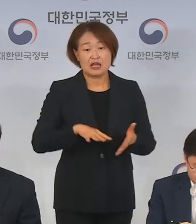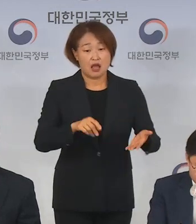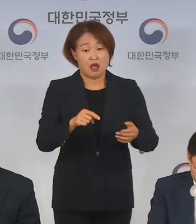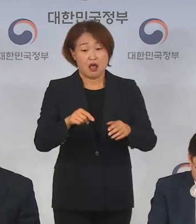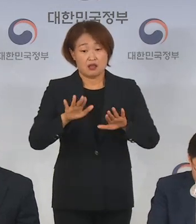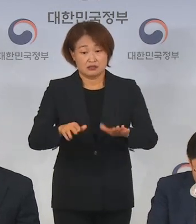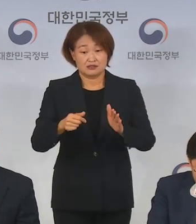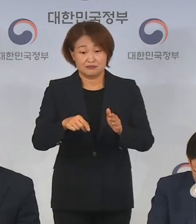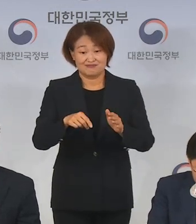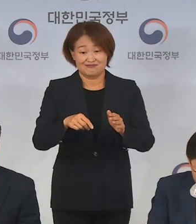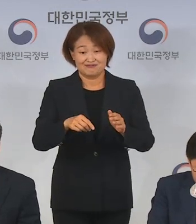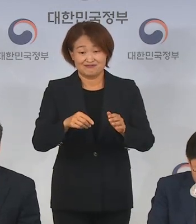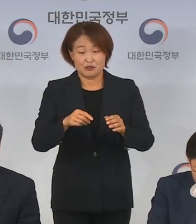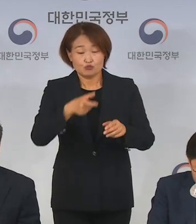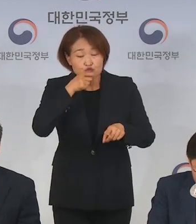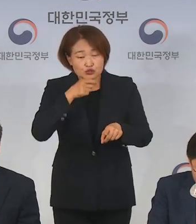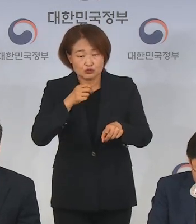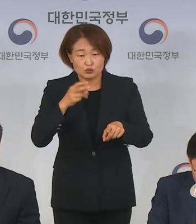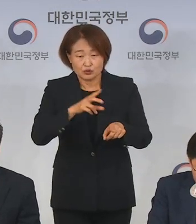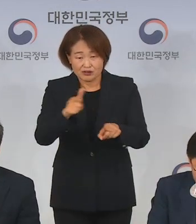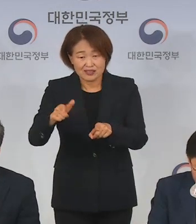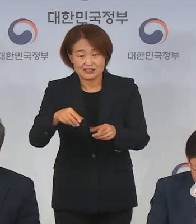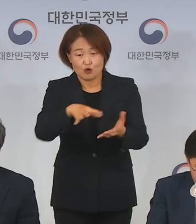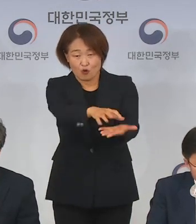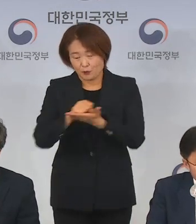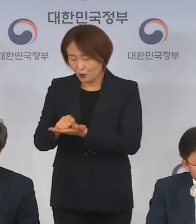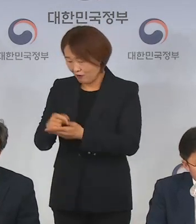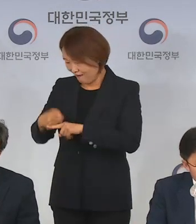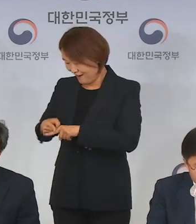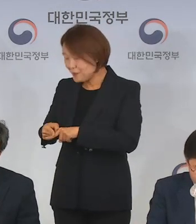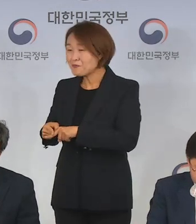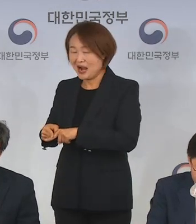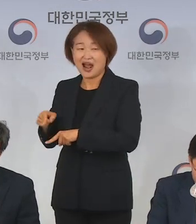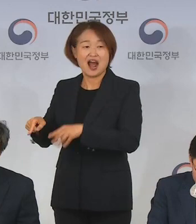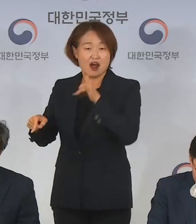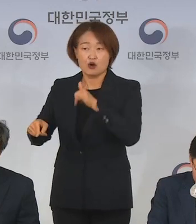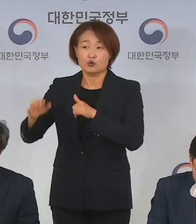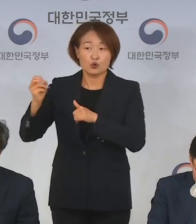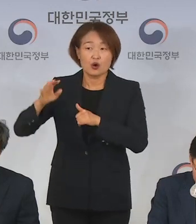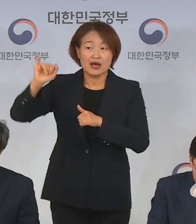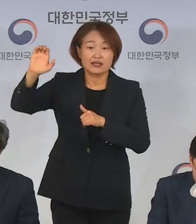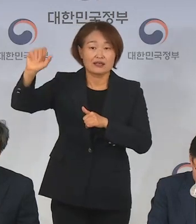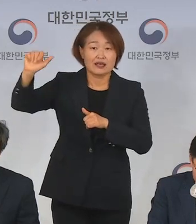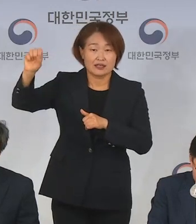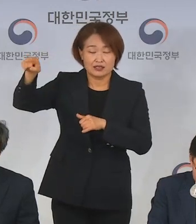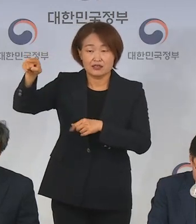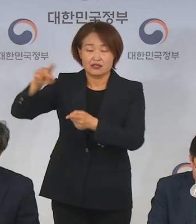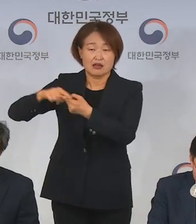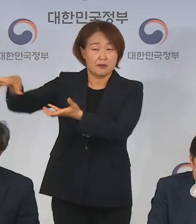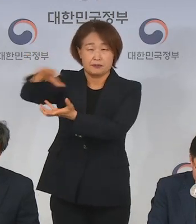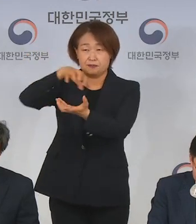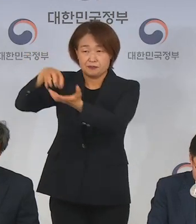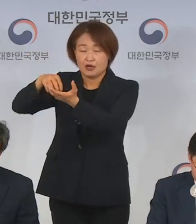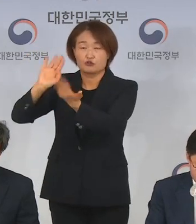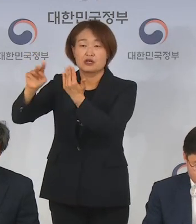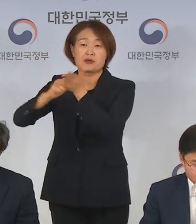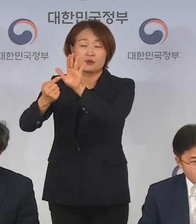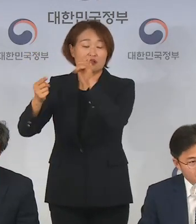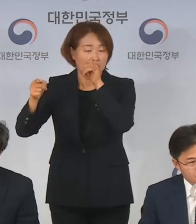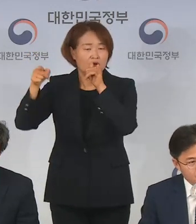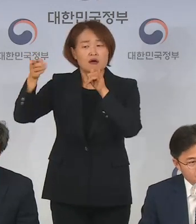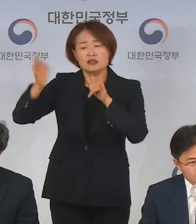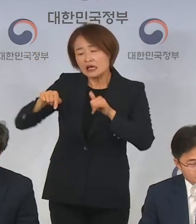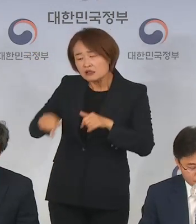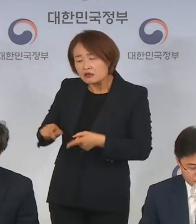확보해서 분석된 시료가 있다고 했는데 물론 이제 IAEA에서 취합해서 발표를 하겠지만 그거에 대해 좀